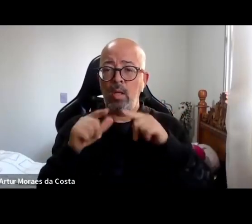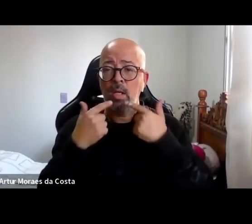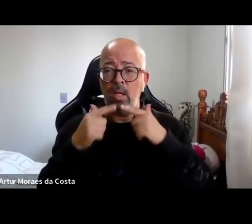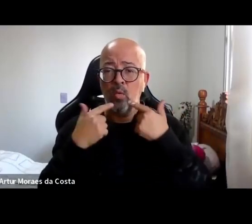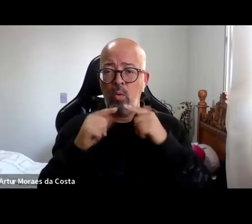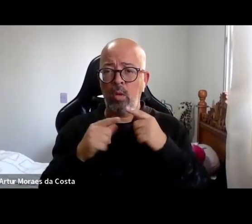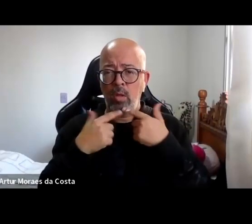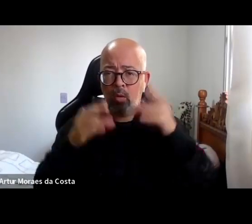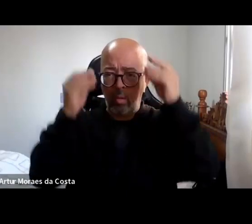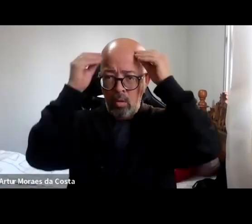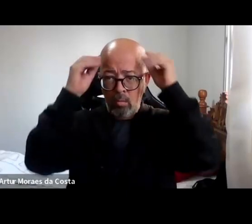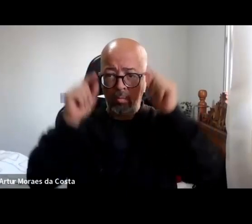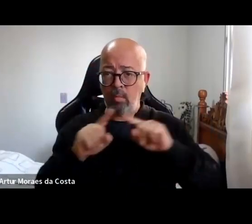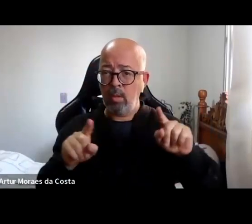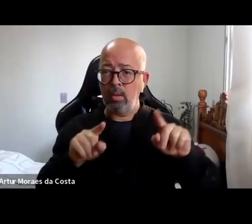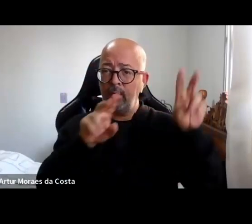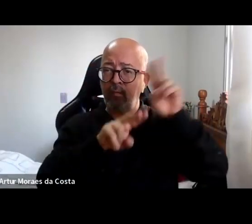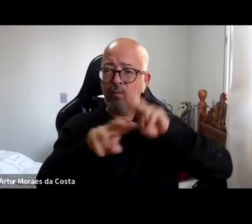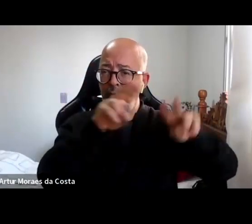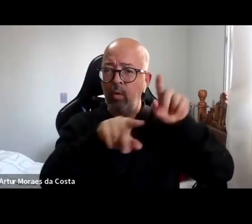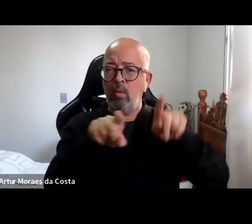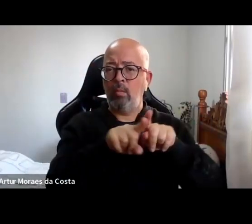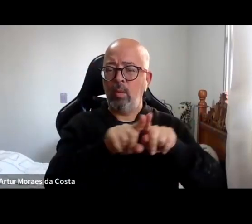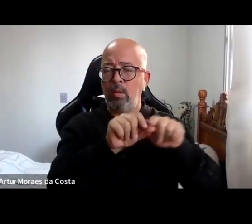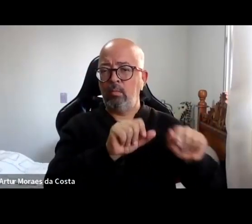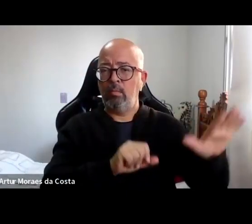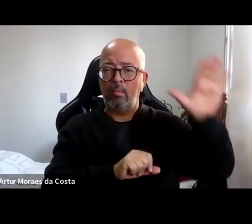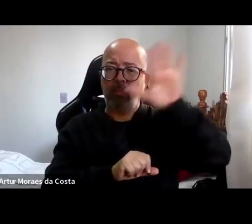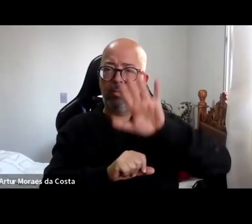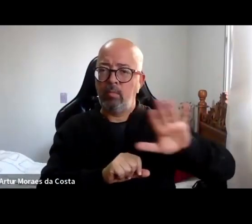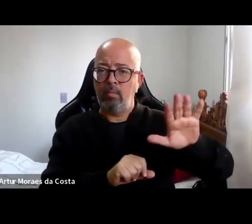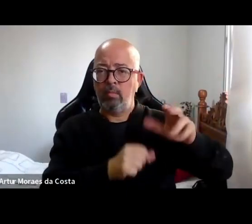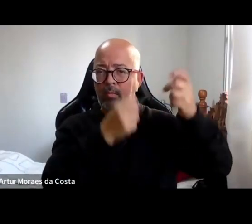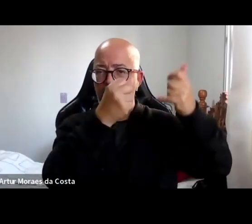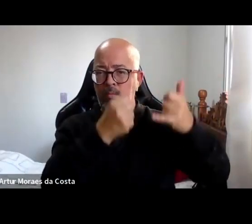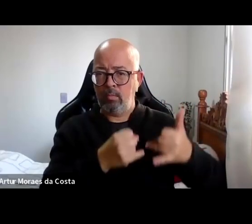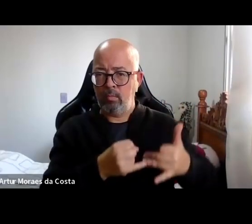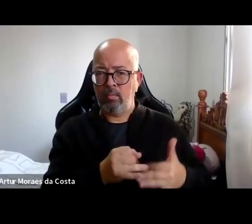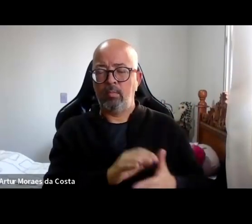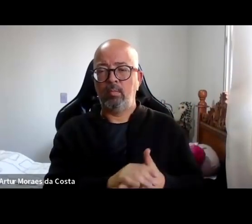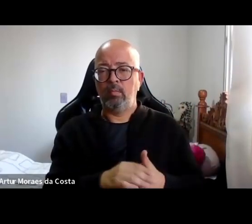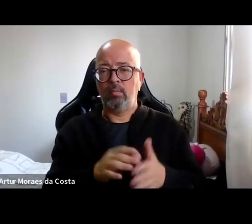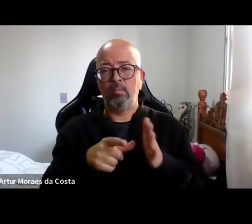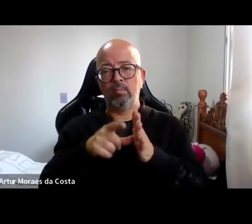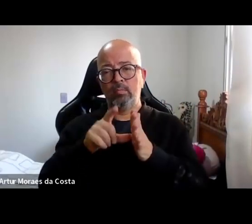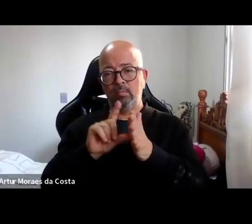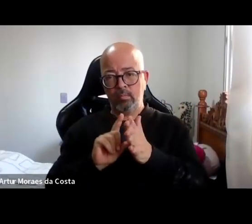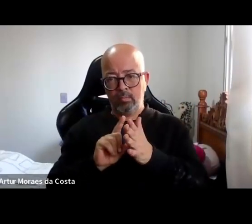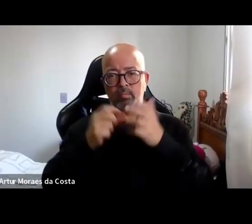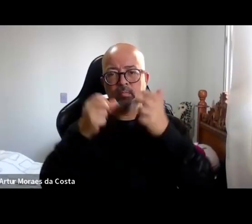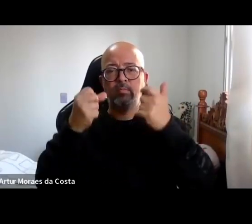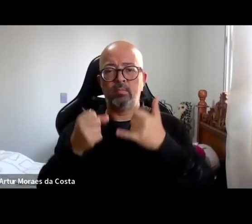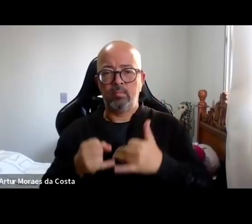verbales Bueno como ya mencioné anteriormente no se puede hablar de eh hacer una interpretación de calidad con